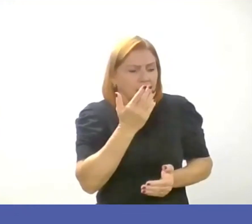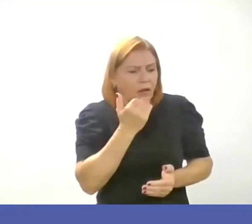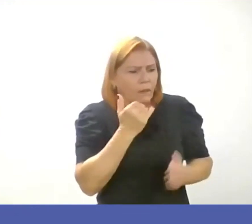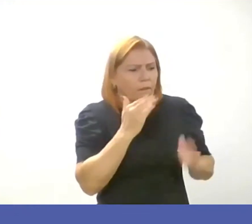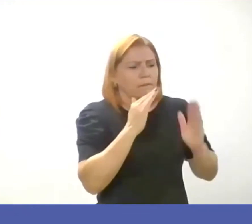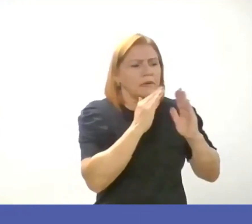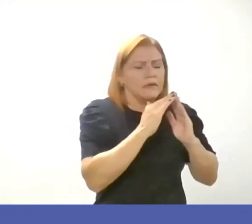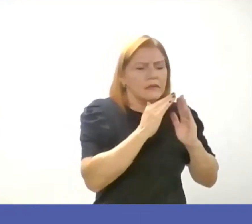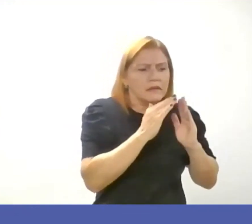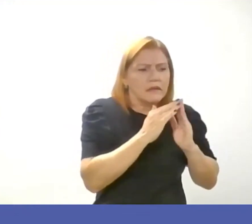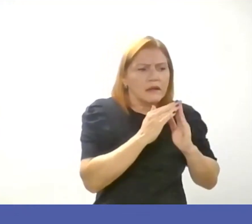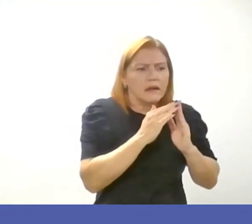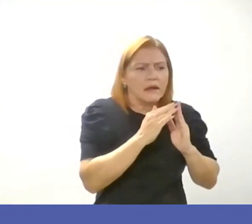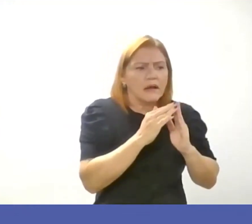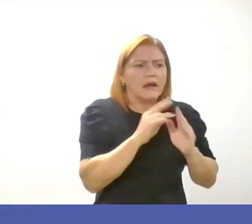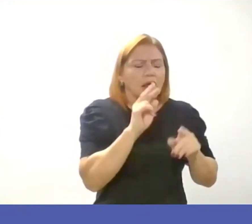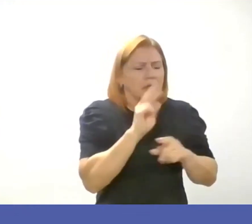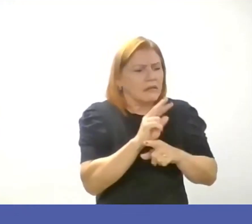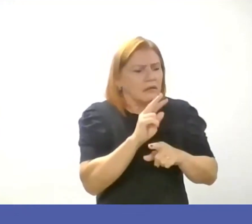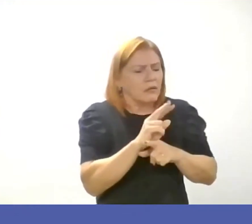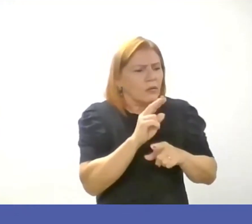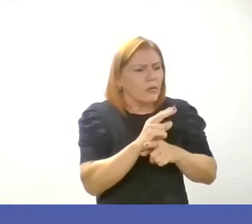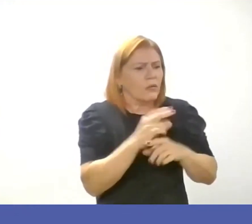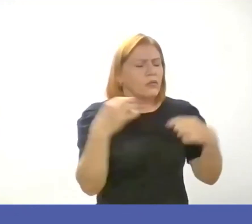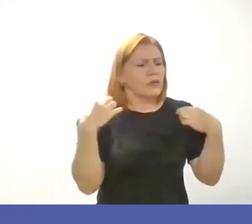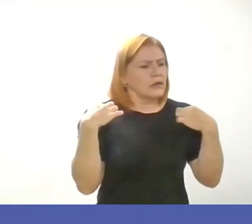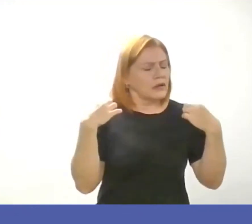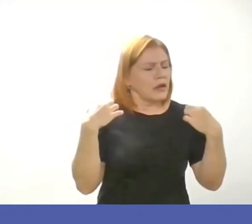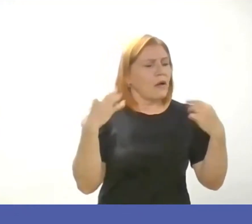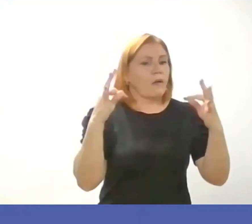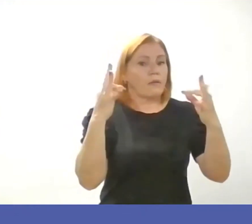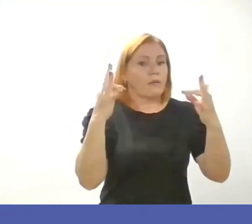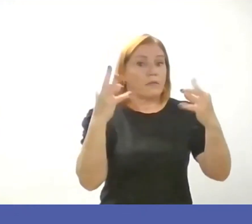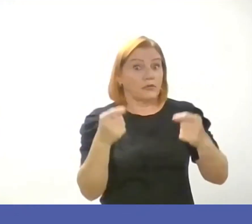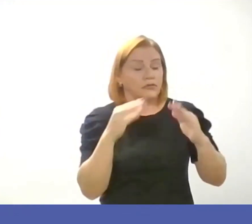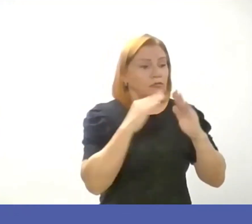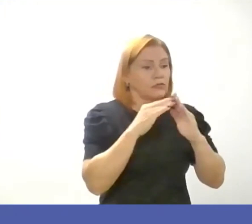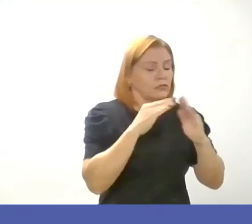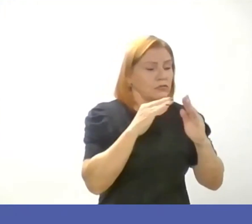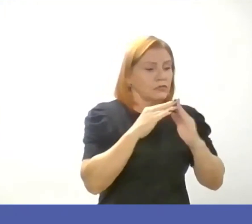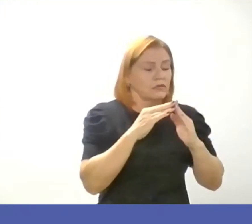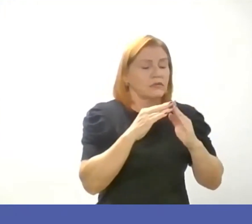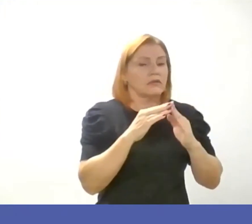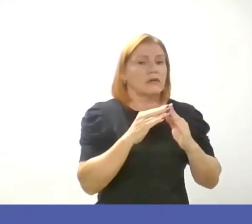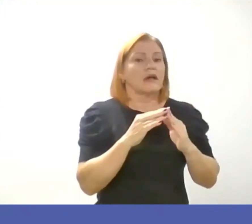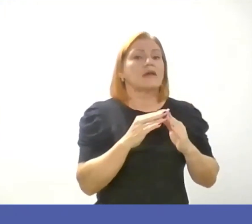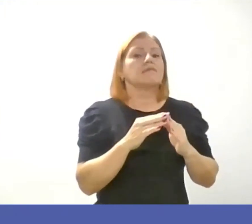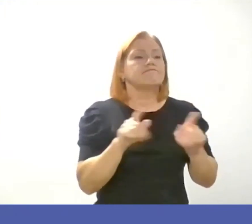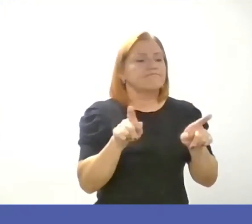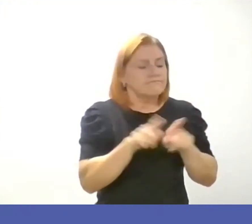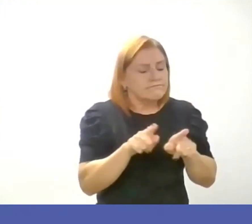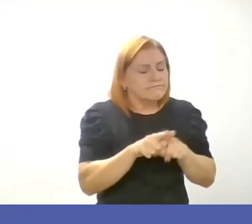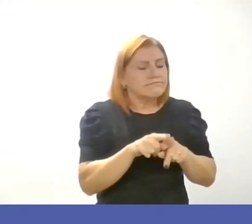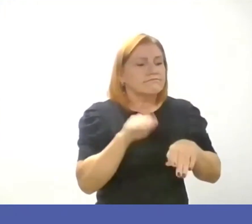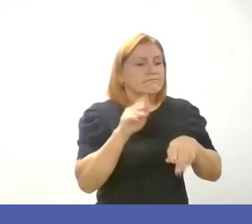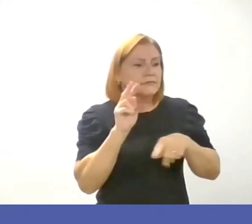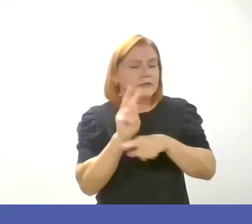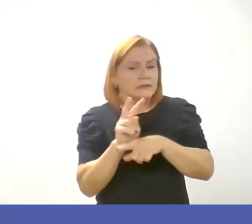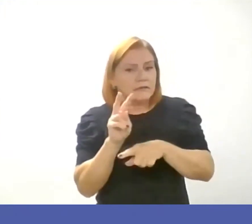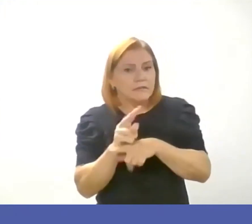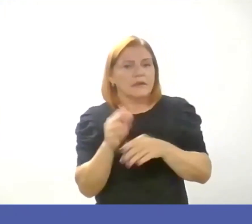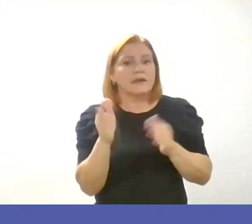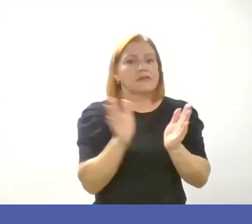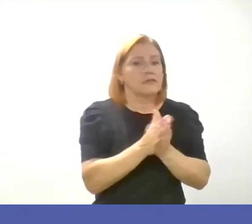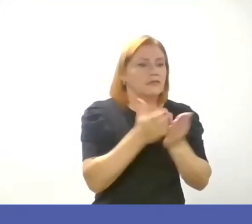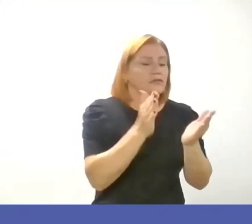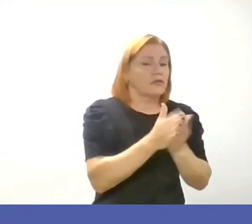bem da vestimenta de todos da casa, cuida bem também dos pobres, também cuida dos necessitados,